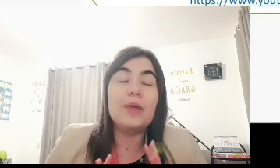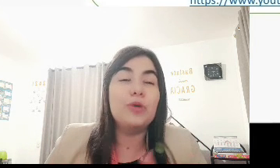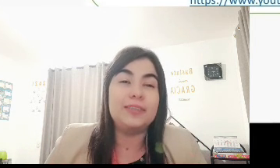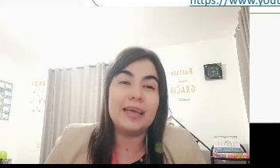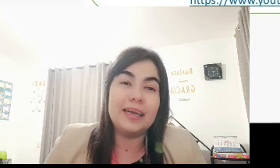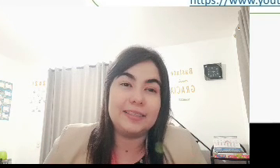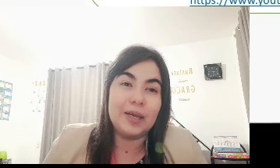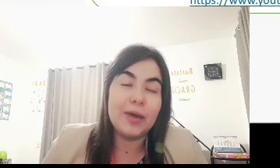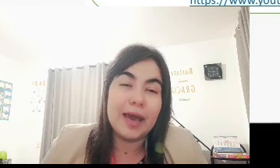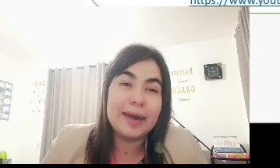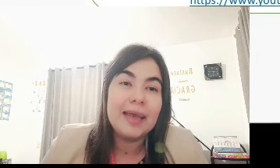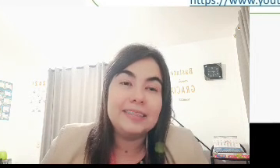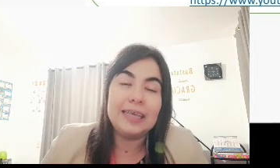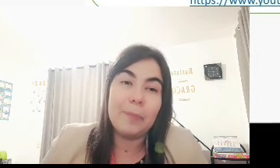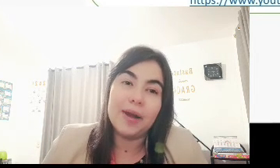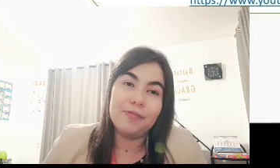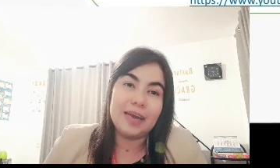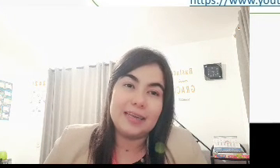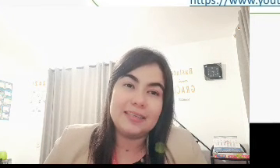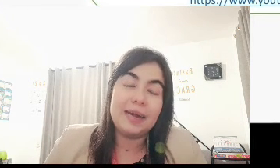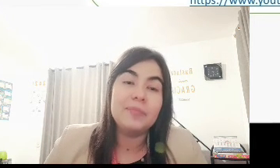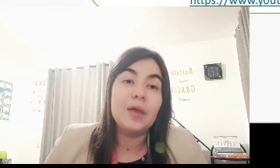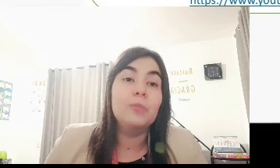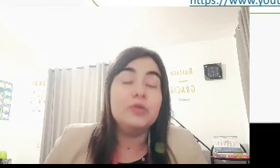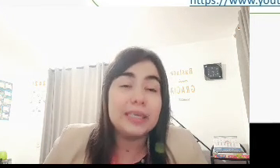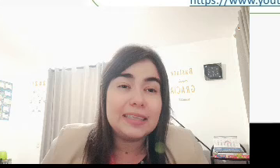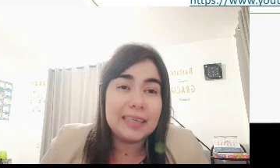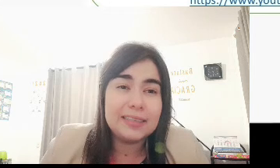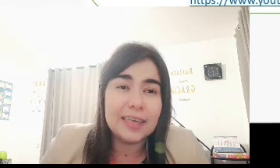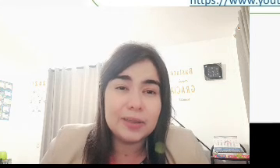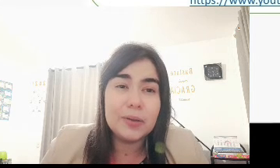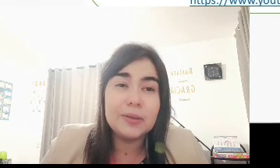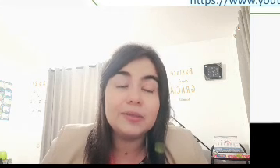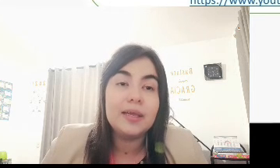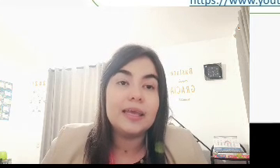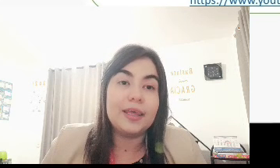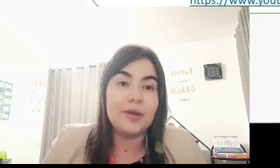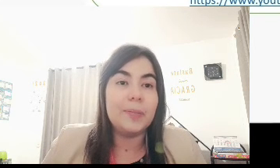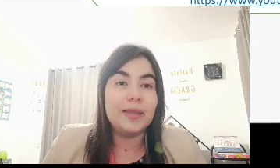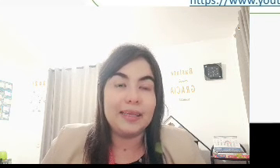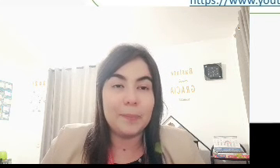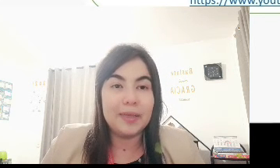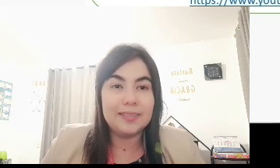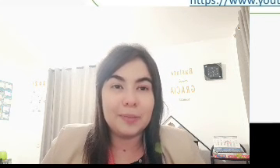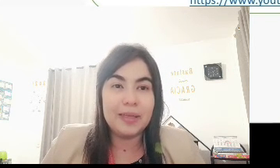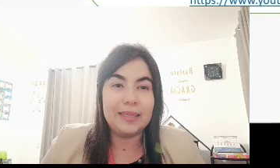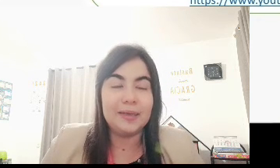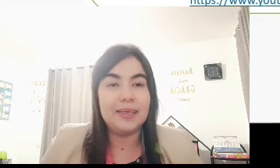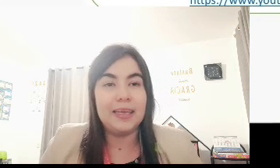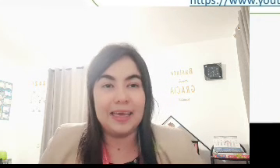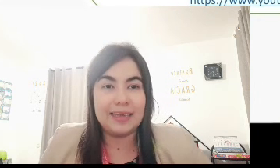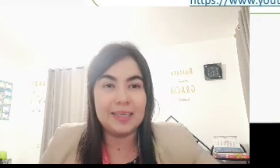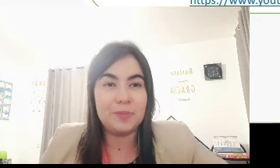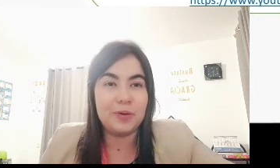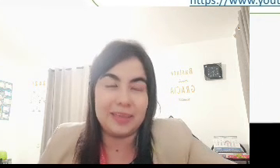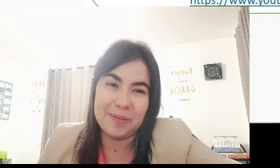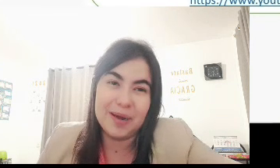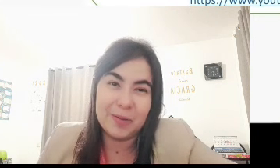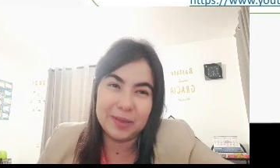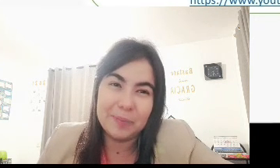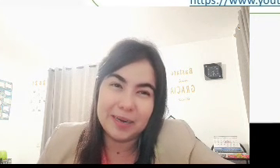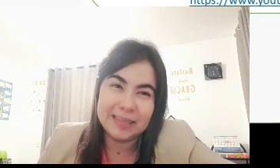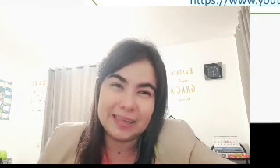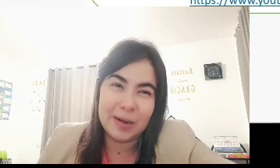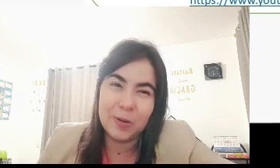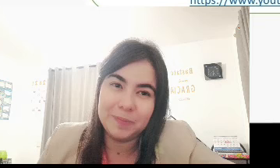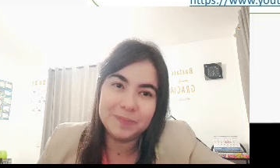una pequeña muestra que les quiero dejar ya para finalizar. Muchas gracias a todos, que Dios les bendiga inmensamente y gracias por tenerme